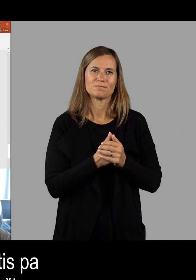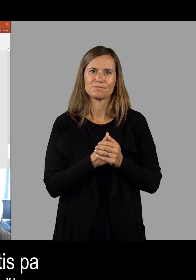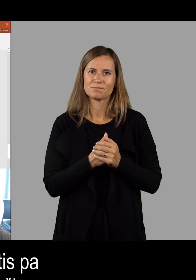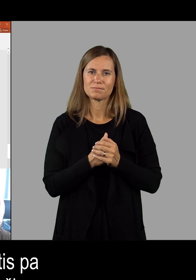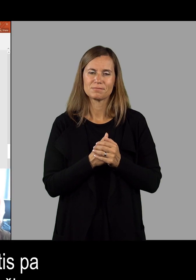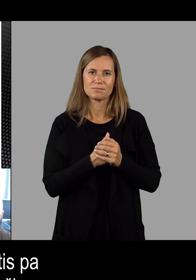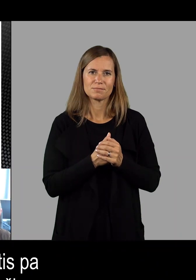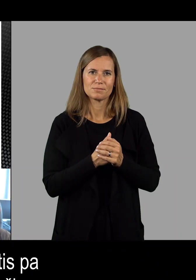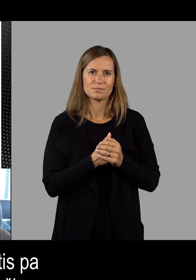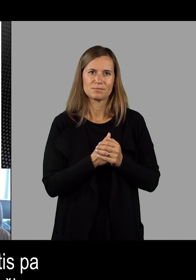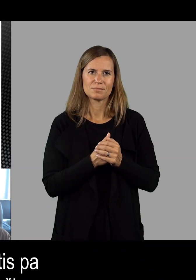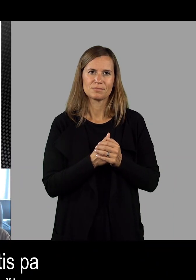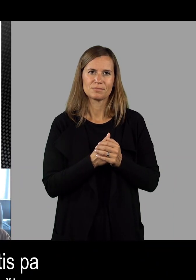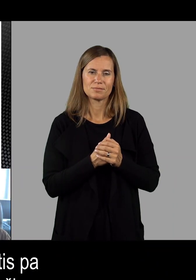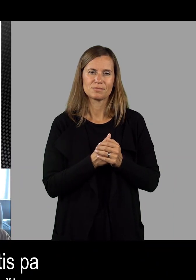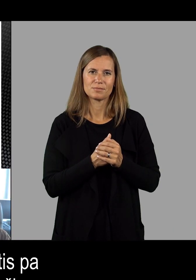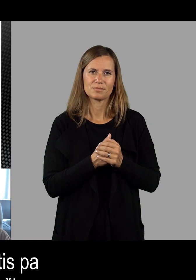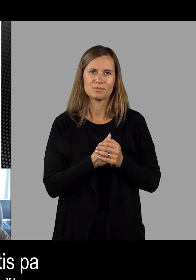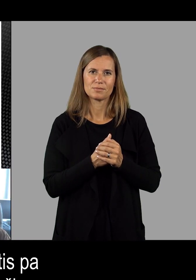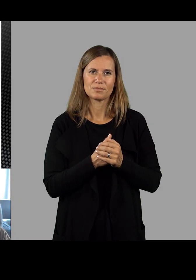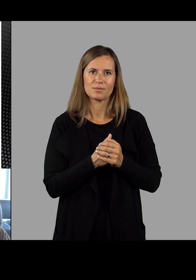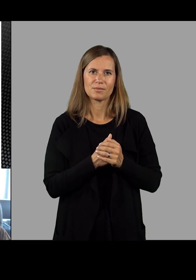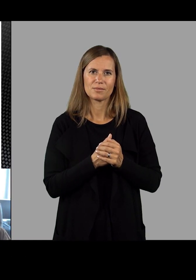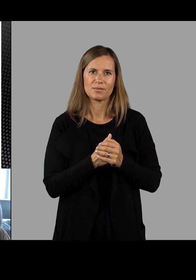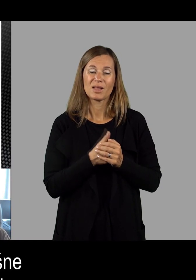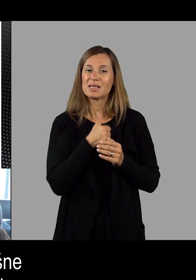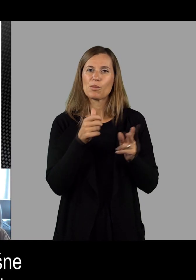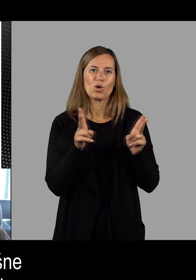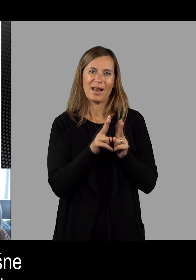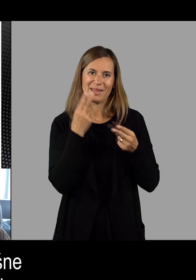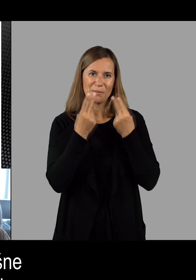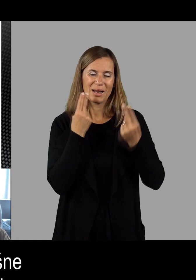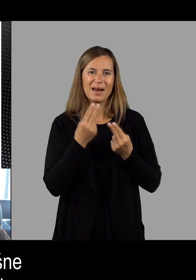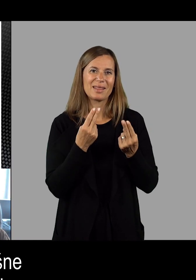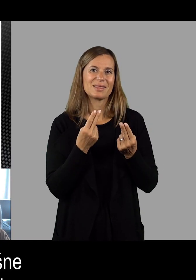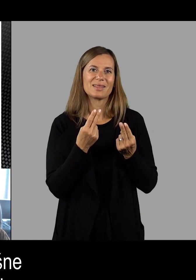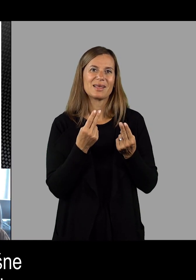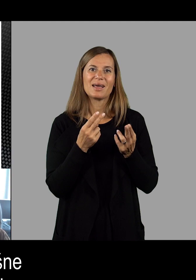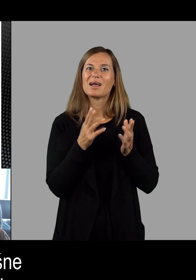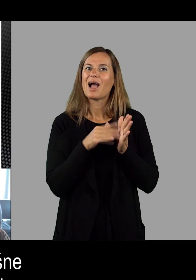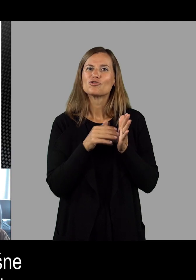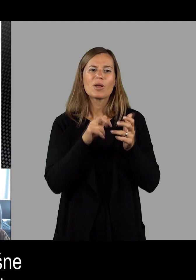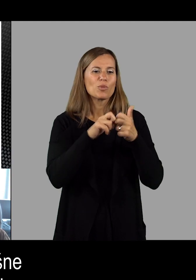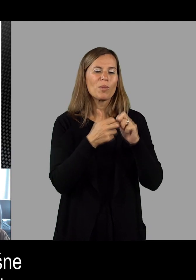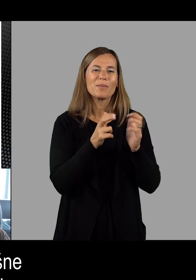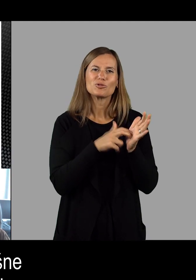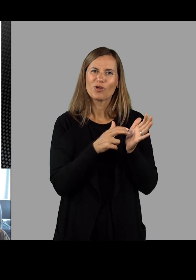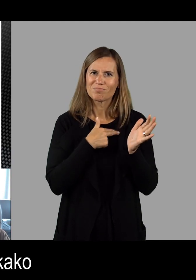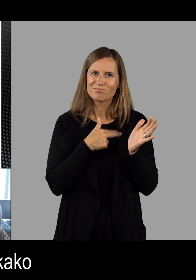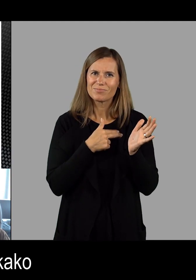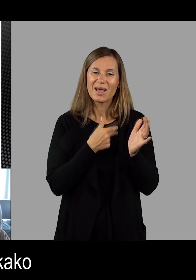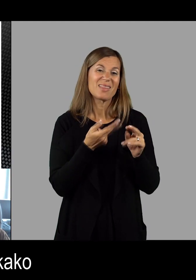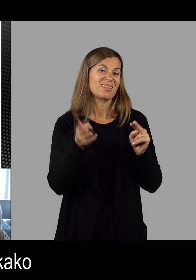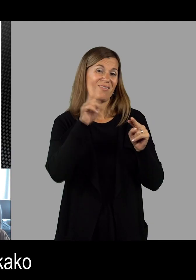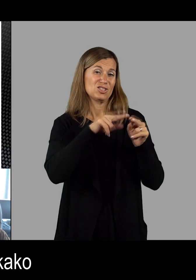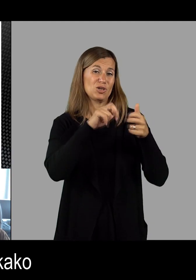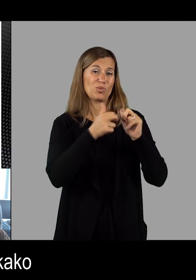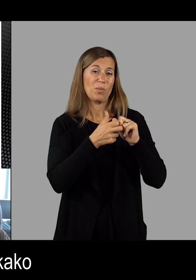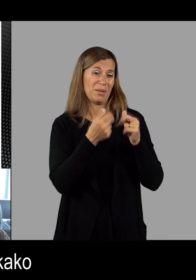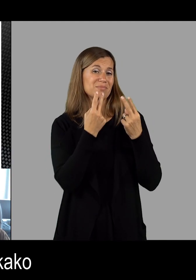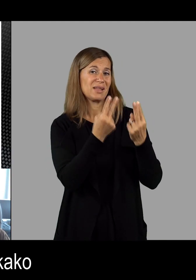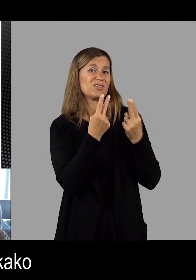nadaljujemo še z nekim zaključkom. Samo hiter pregled, kakšne nerešene probleme še vidimo. Torej, največji